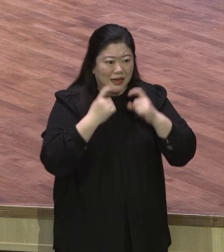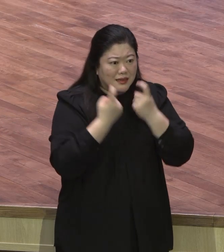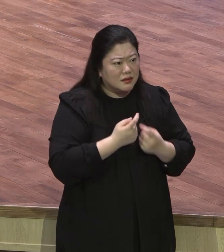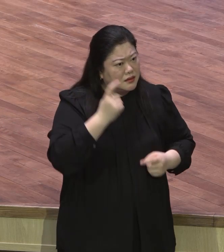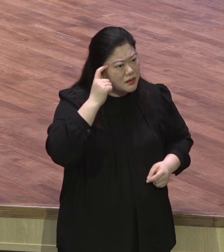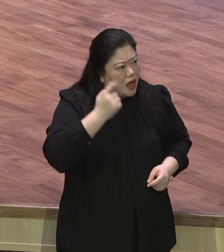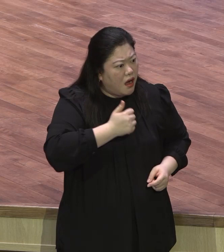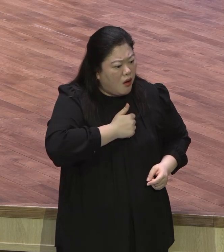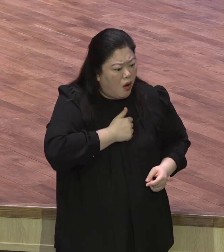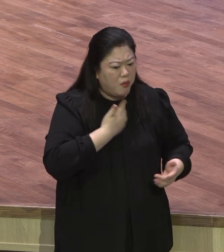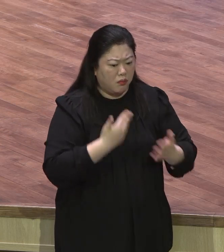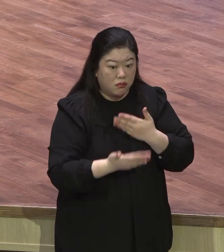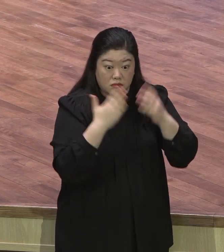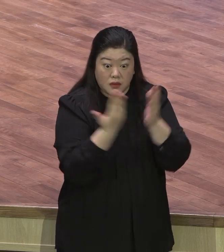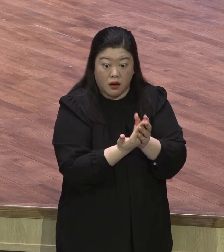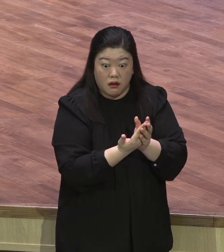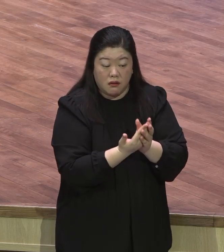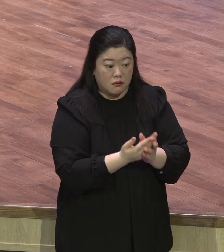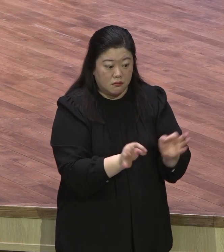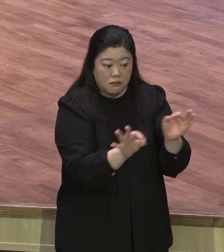경험 그거 우선하지 않습니다